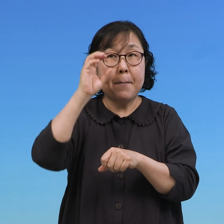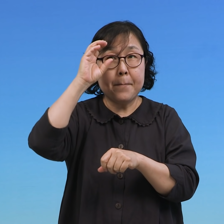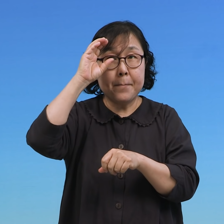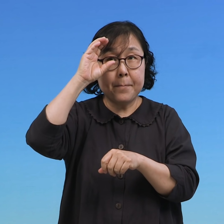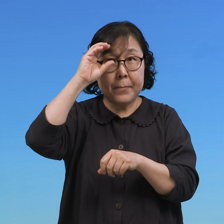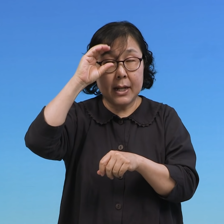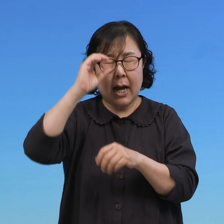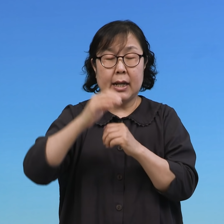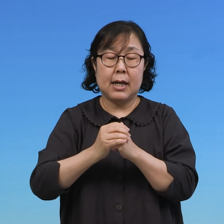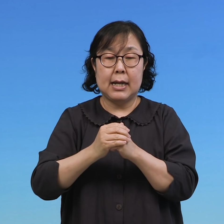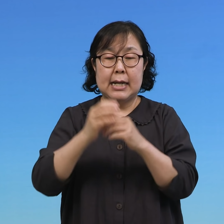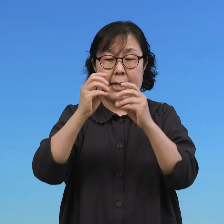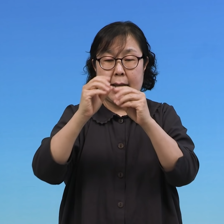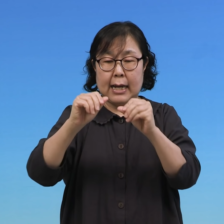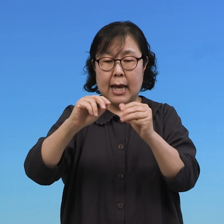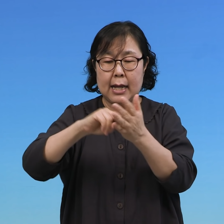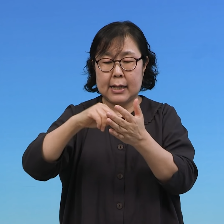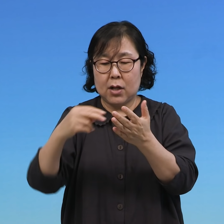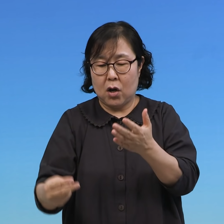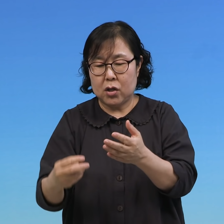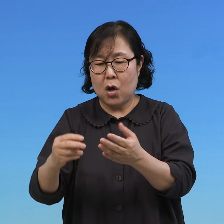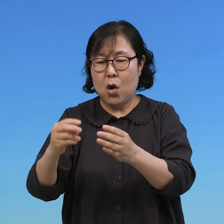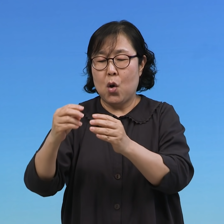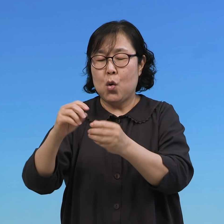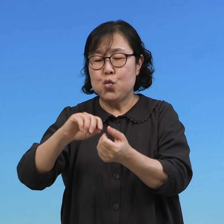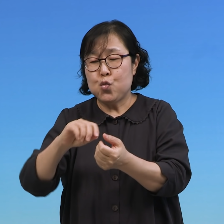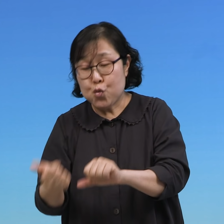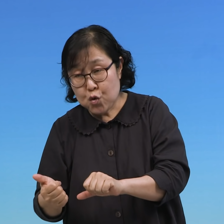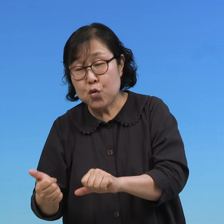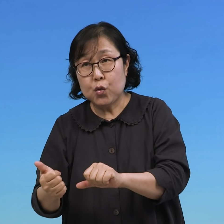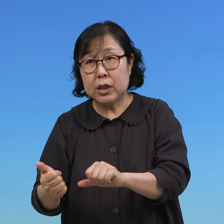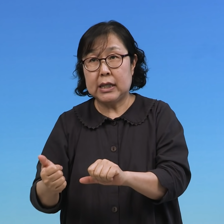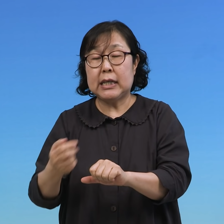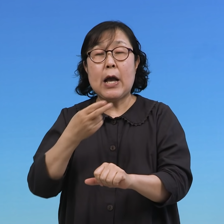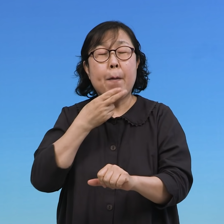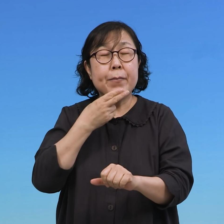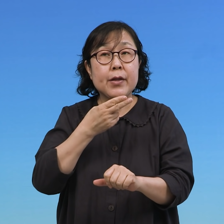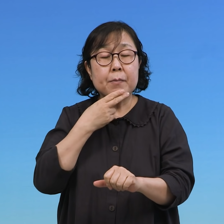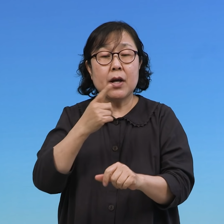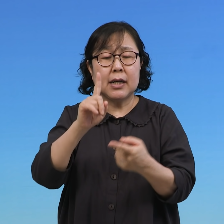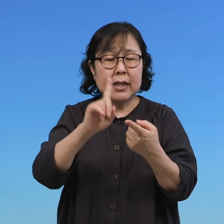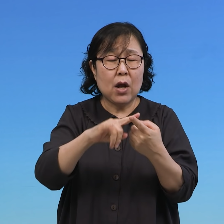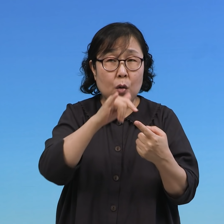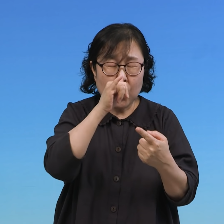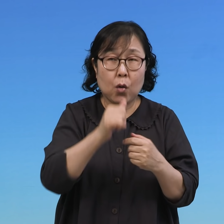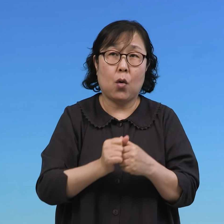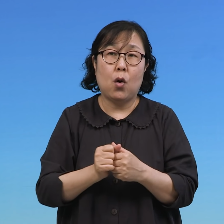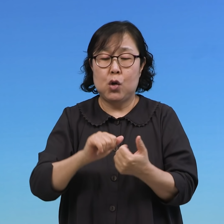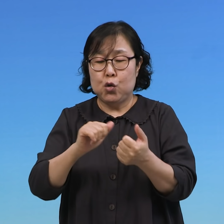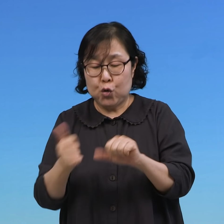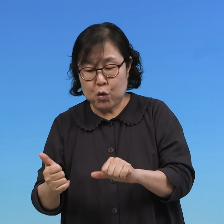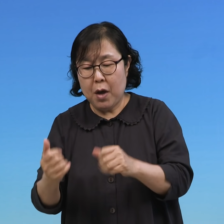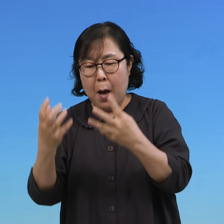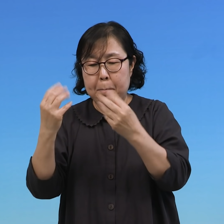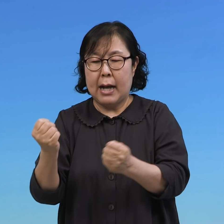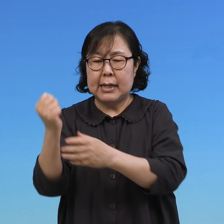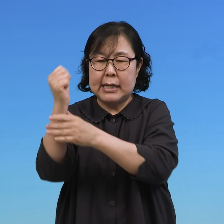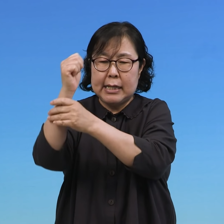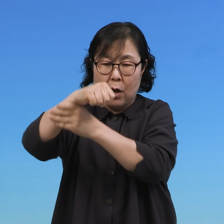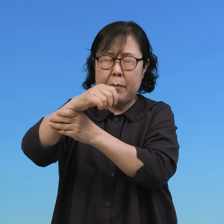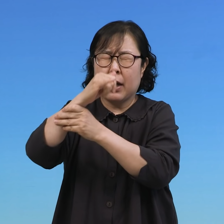미리 땅에 떨어져 죽지 아니하면 한 알 그대로 있고 죽으면 많은 열매를 맺느니라. 지금 모든 사람들이 오해하기